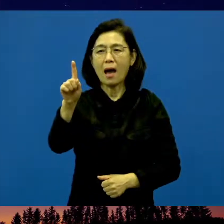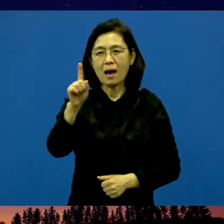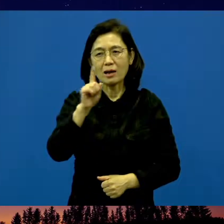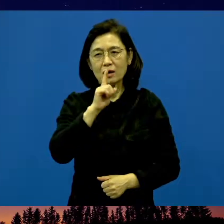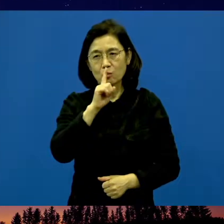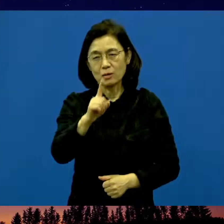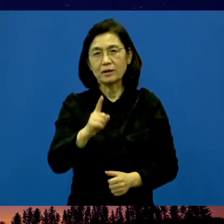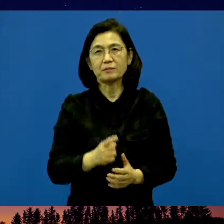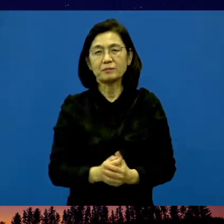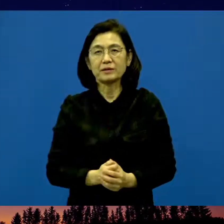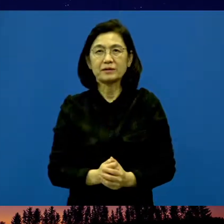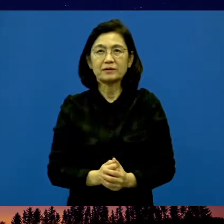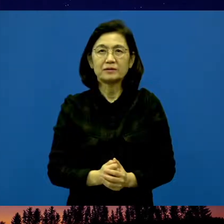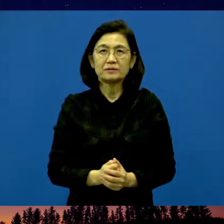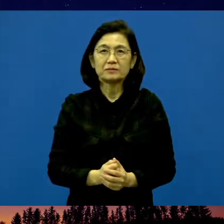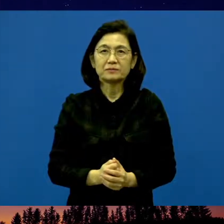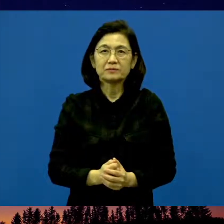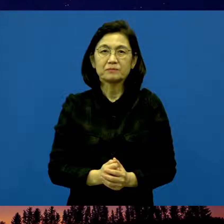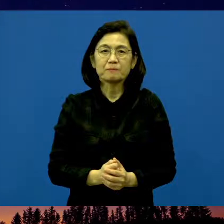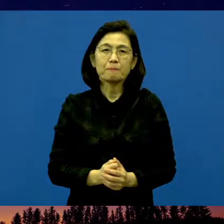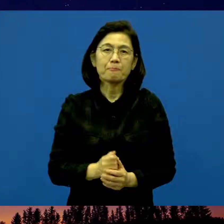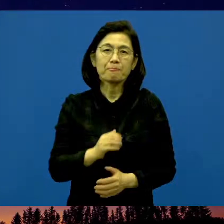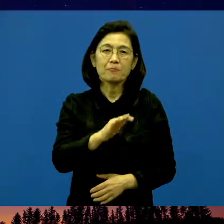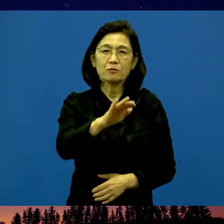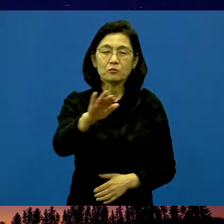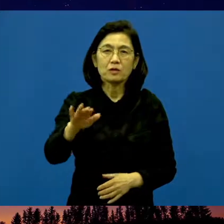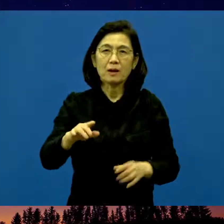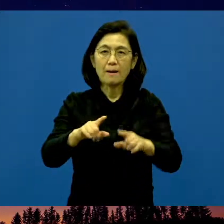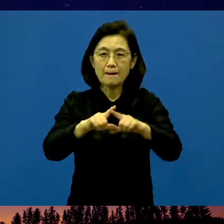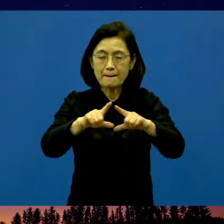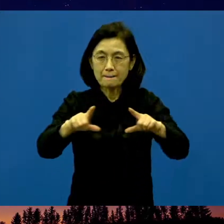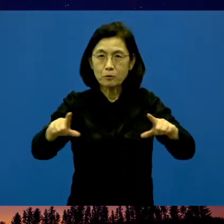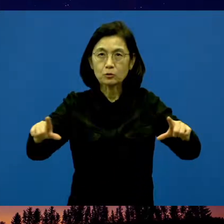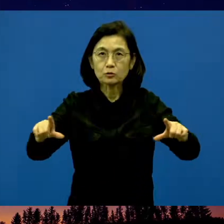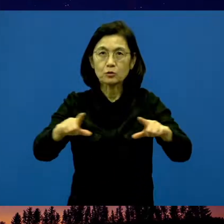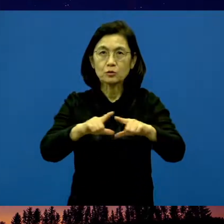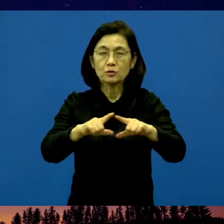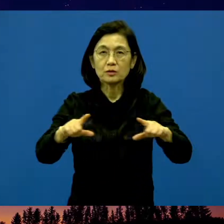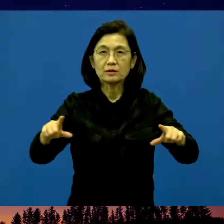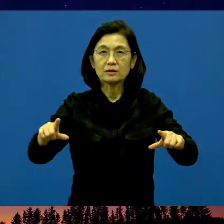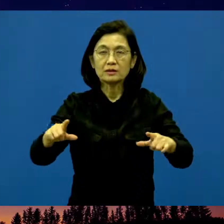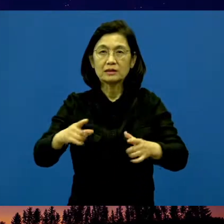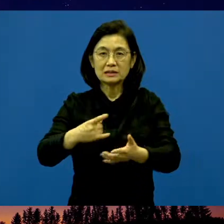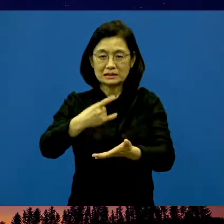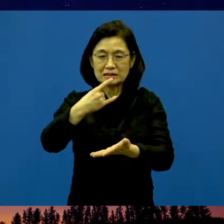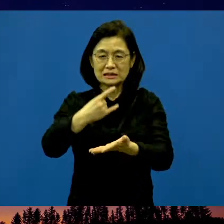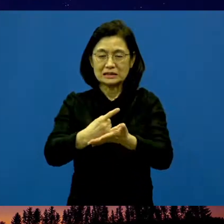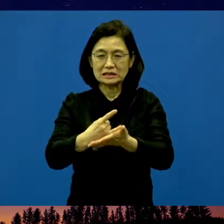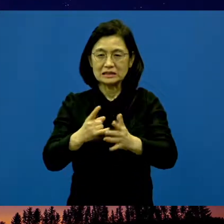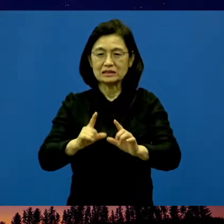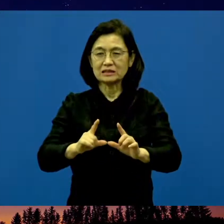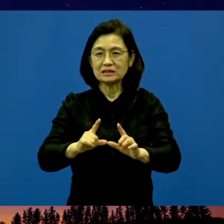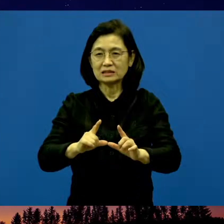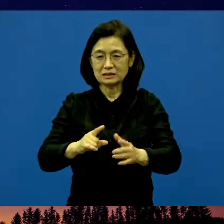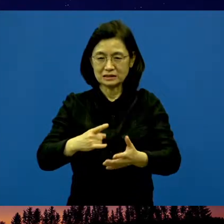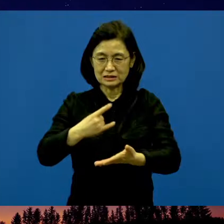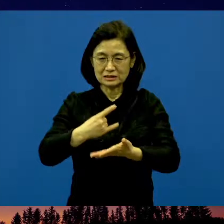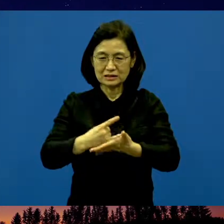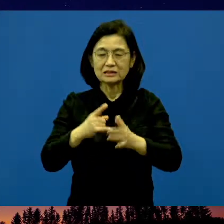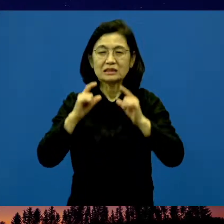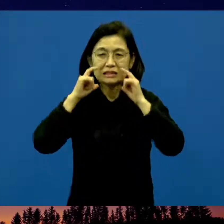glorification이라고 하죠. 자, 우리는 일반적으로 이 칭의에만 이렇게 관심을 많이 가질 때가 있는데